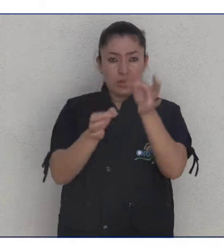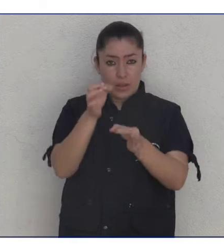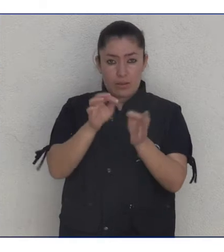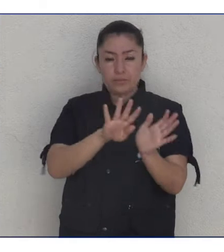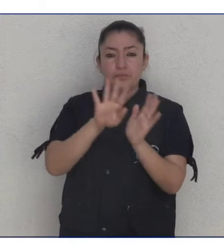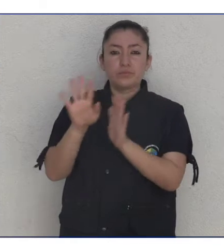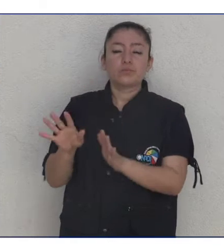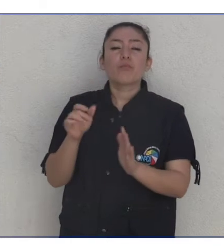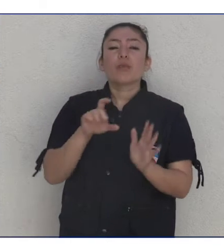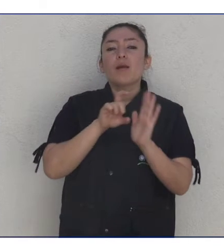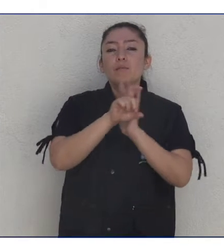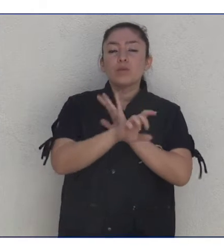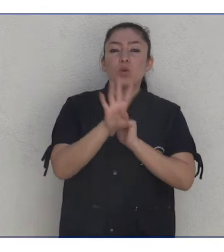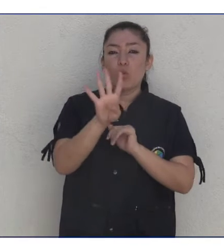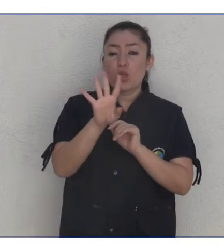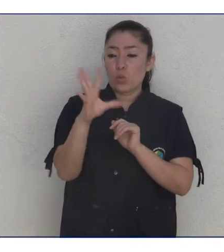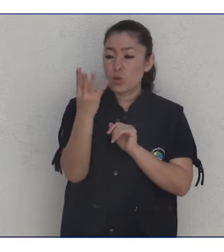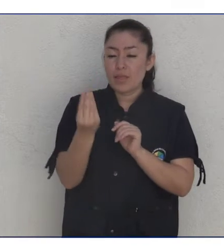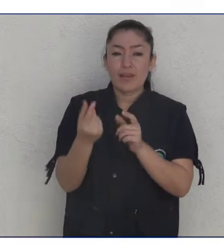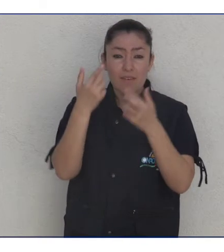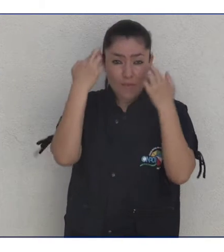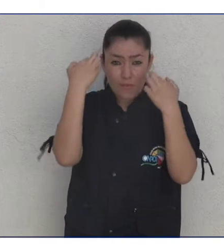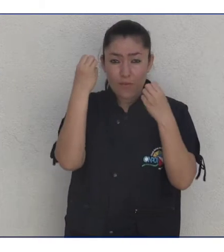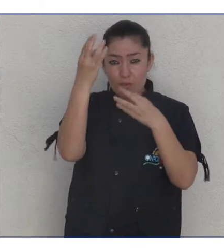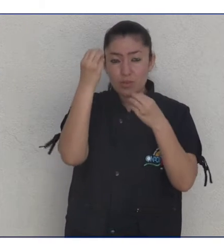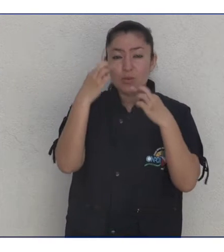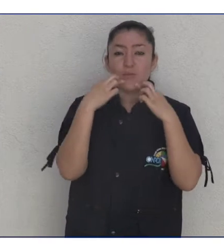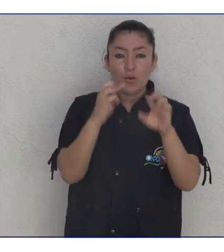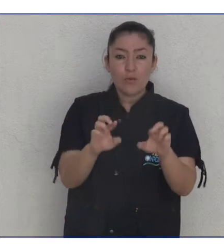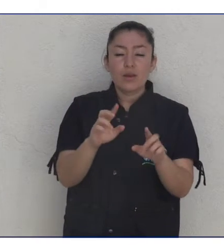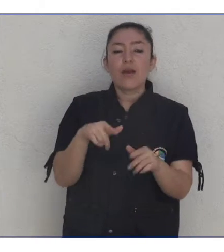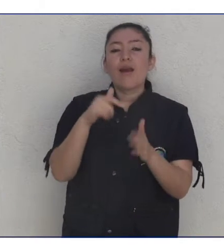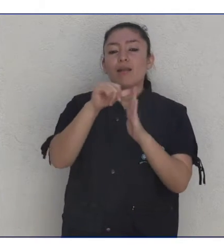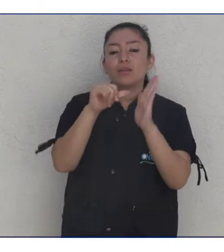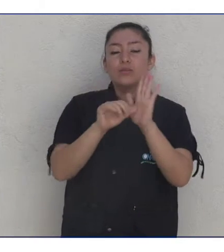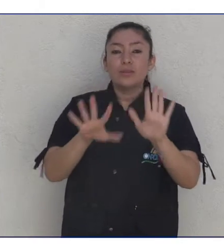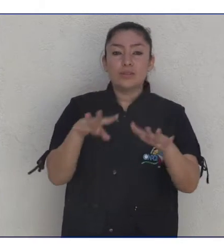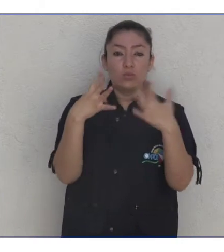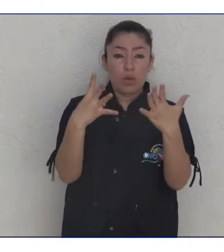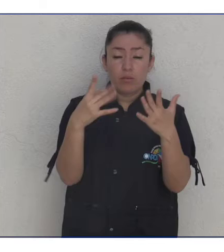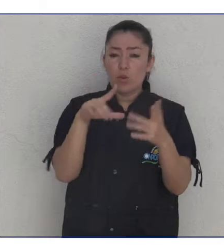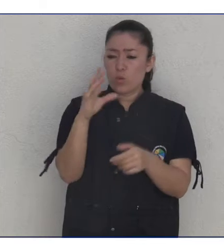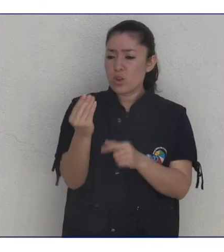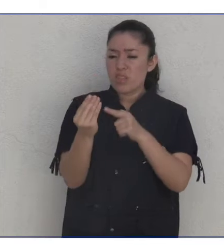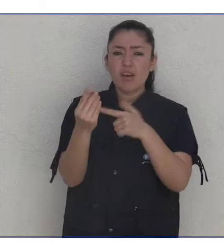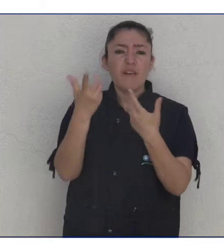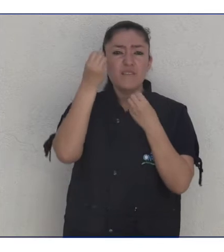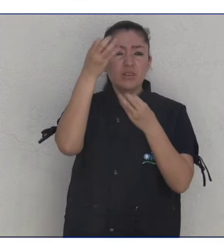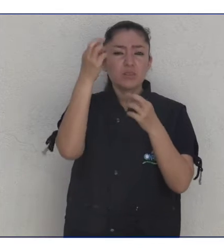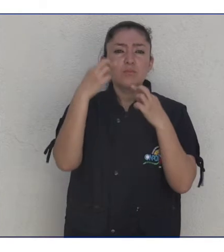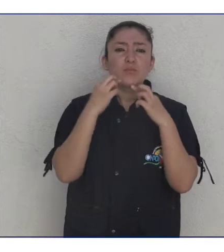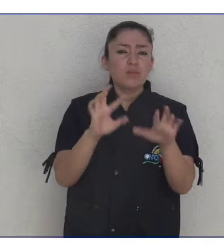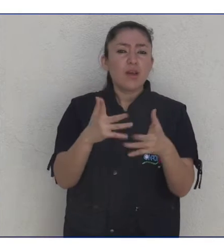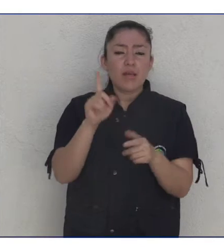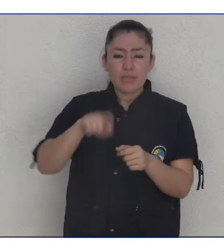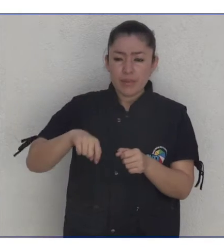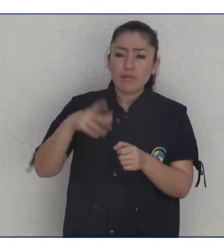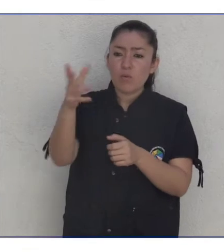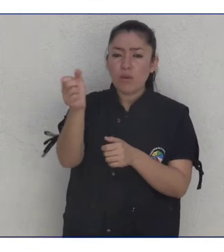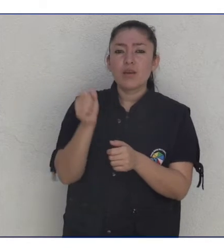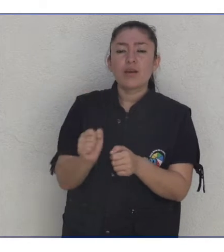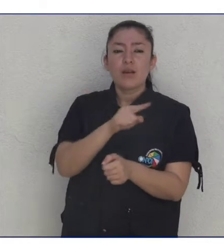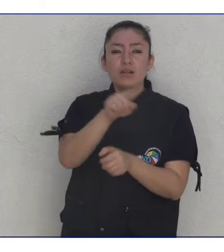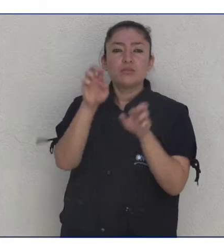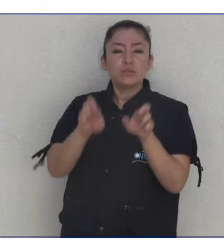Capítulo 4. Unidades de información pública. Artículo 19. Unidades de información pública. El titular de cada sujeto obligado